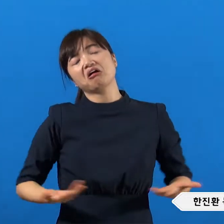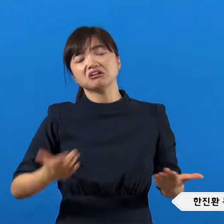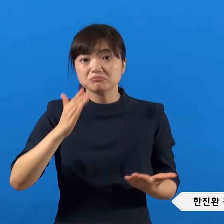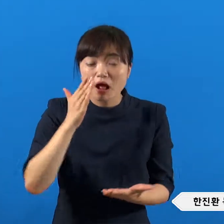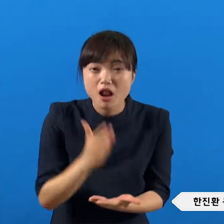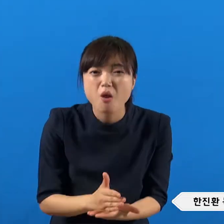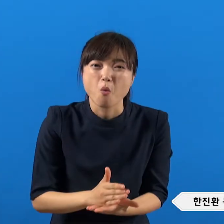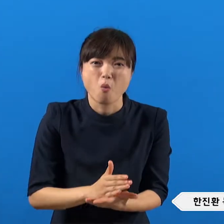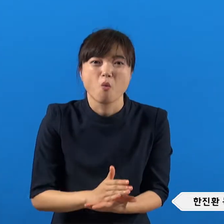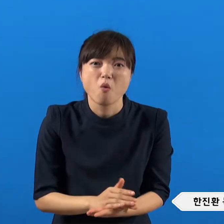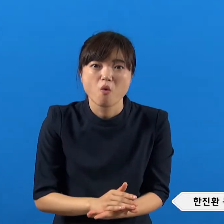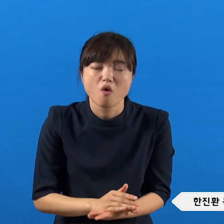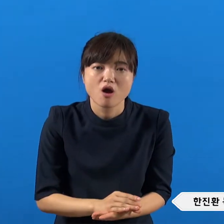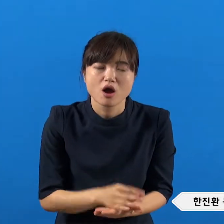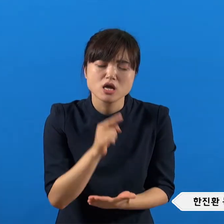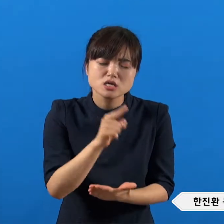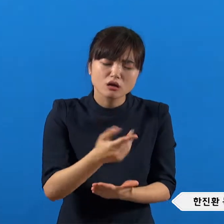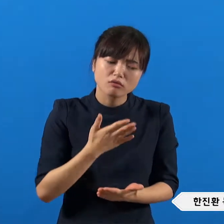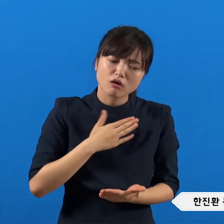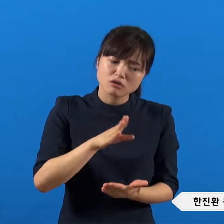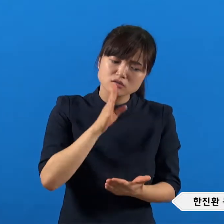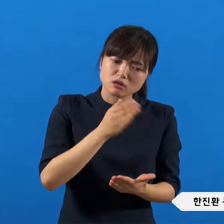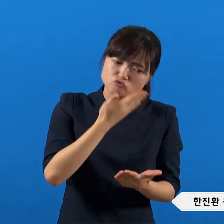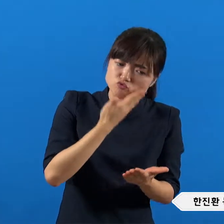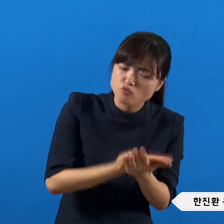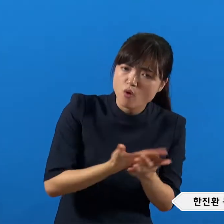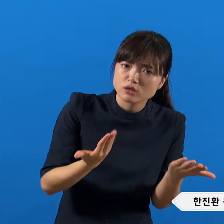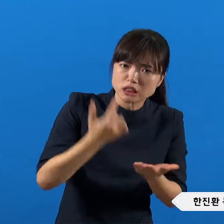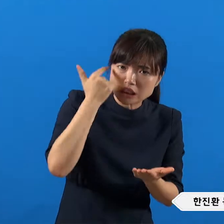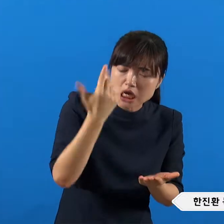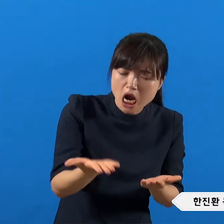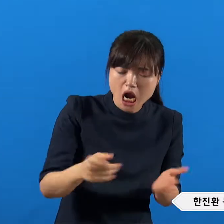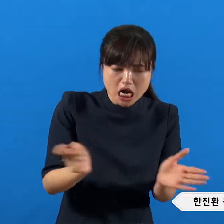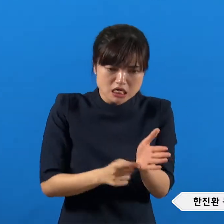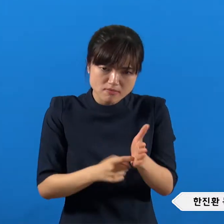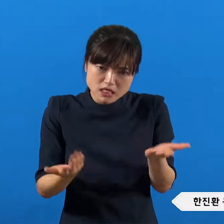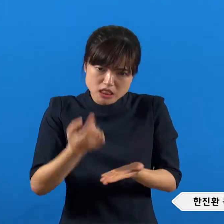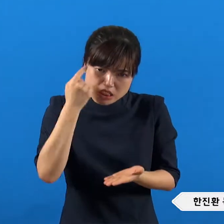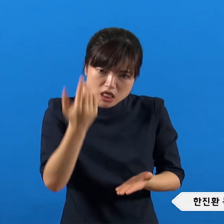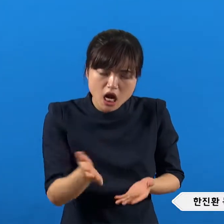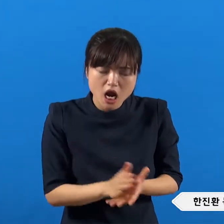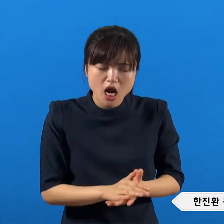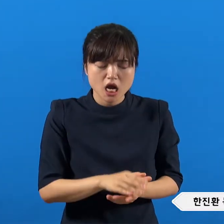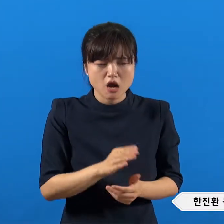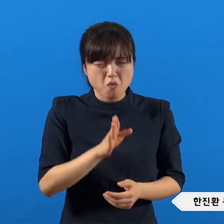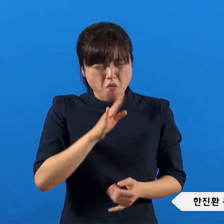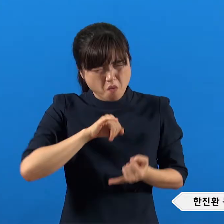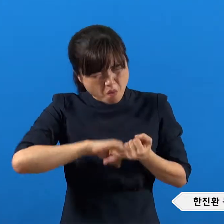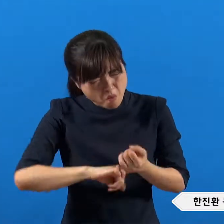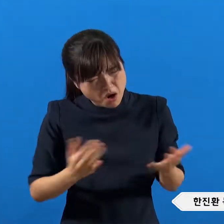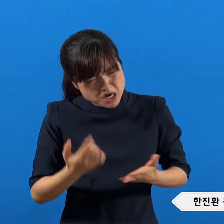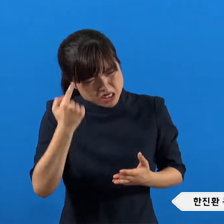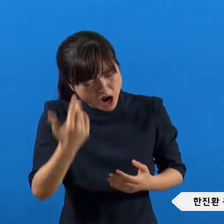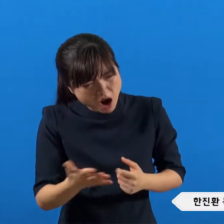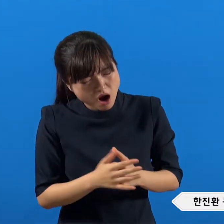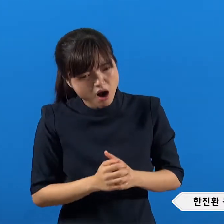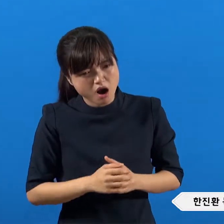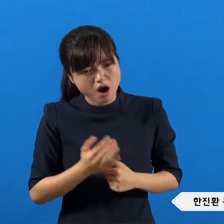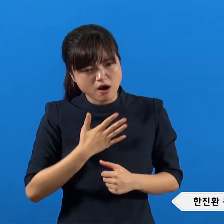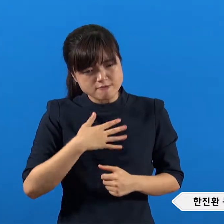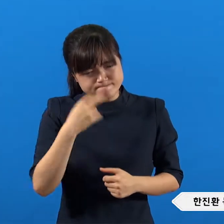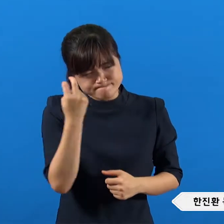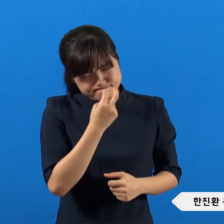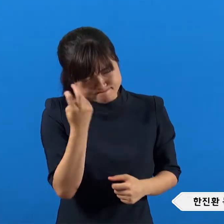아니라, 이것이 정말로 나에게 중요한 일인지 시급한 일인지 꼭 해야 되는 일인지 마치